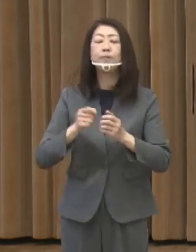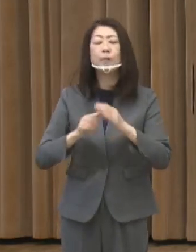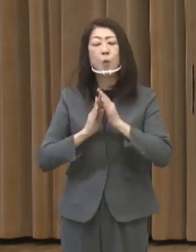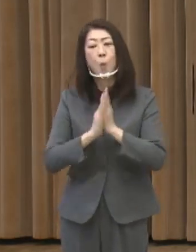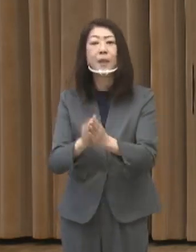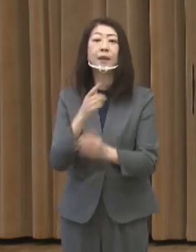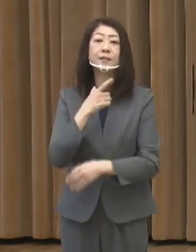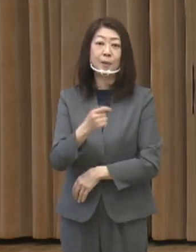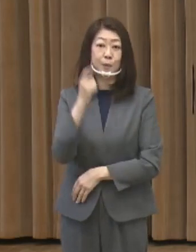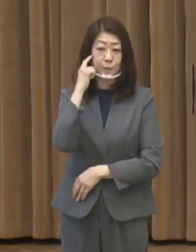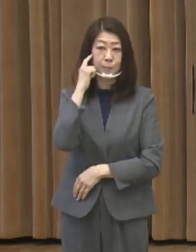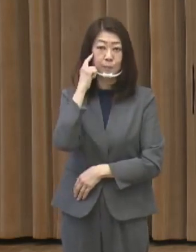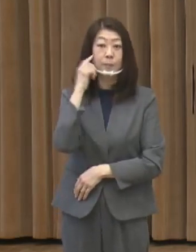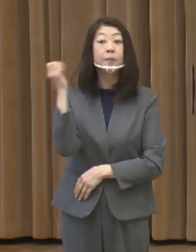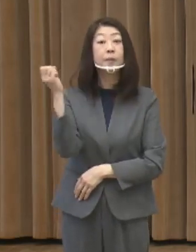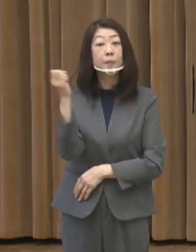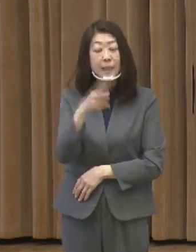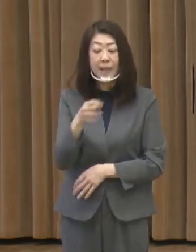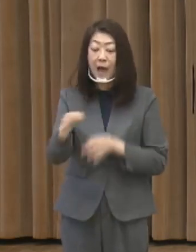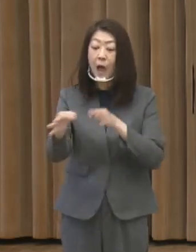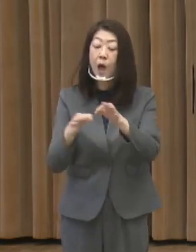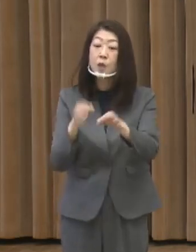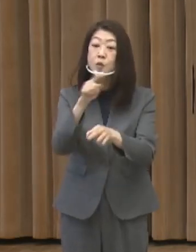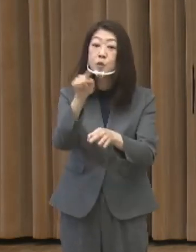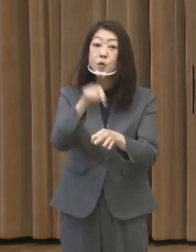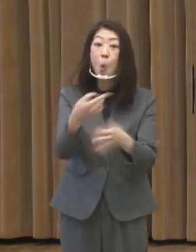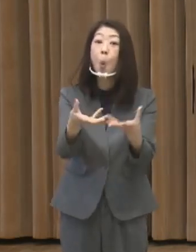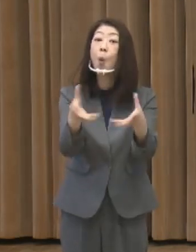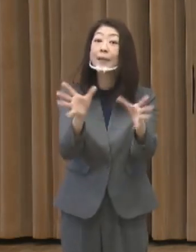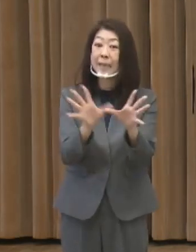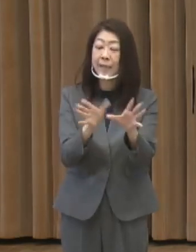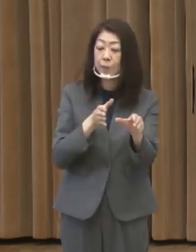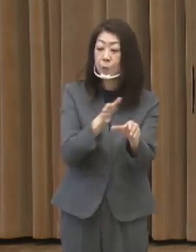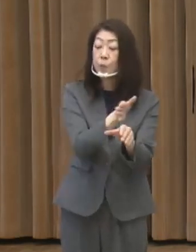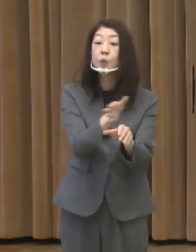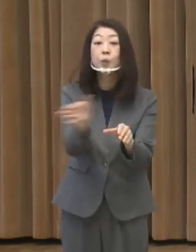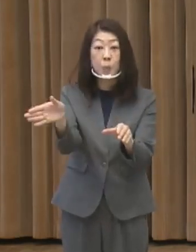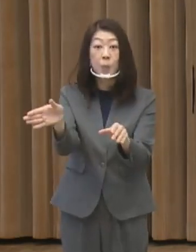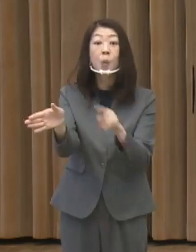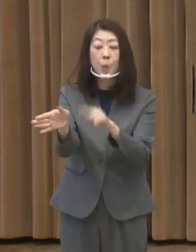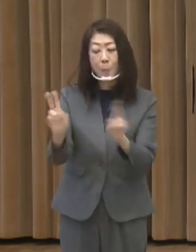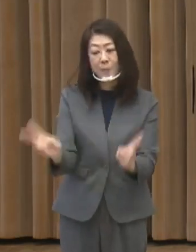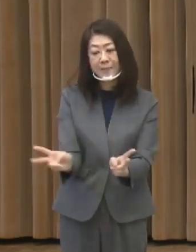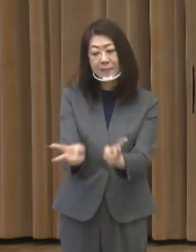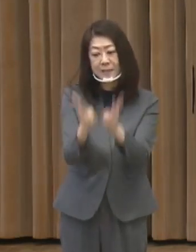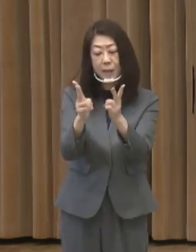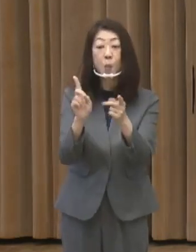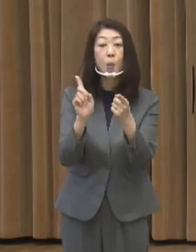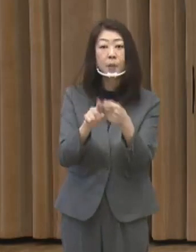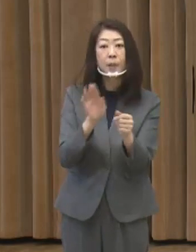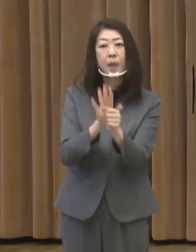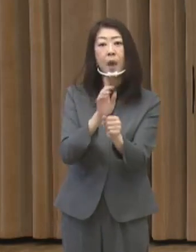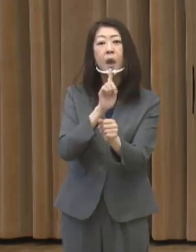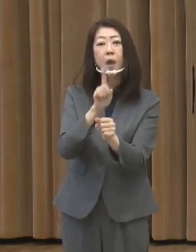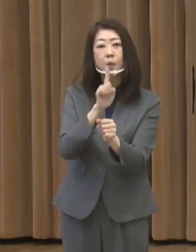飲食店についても商工団体等を絡めることによって、より専門的なアドバイスができるようにさ